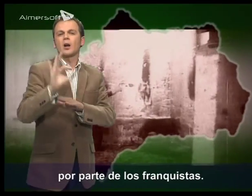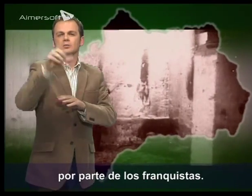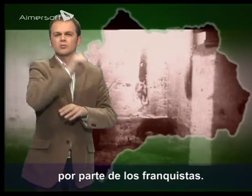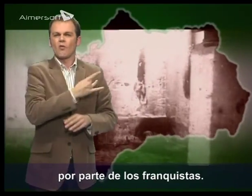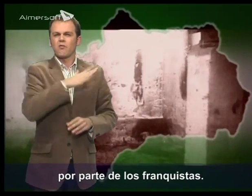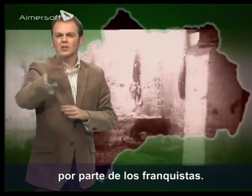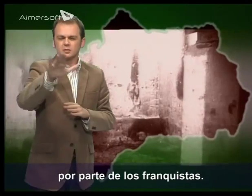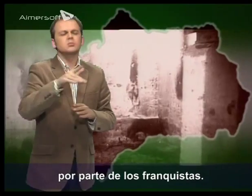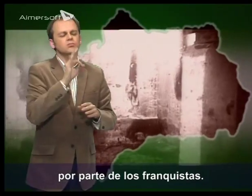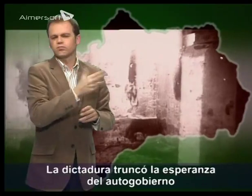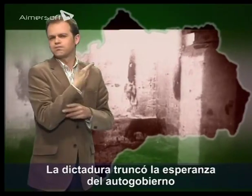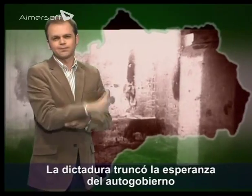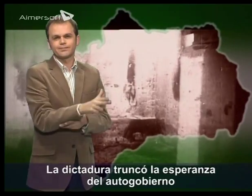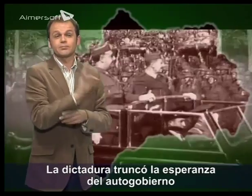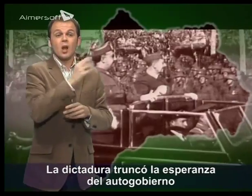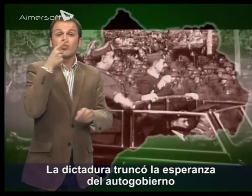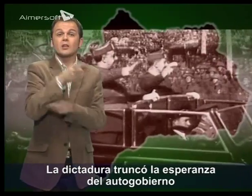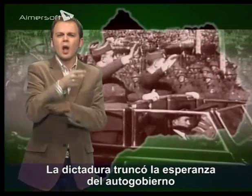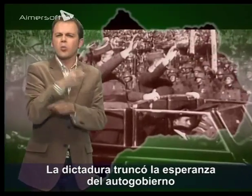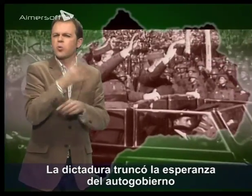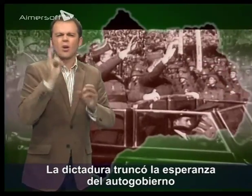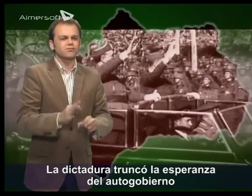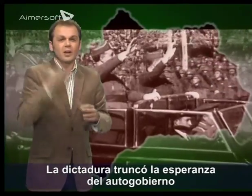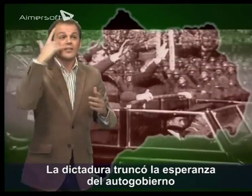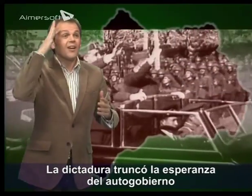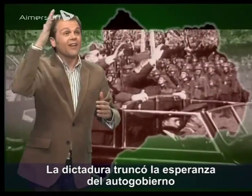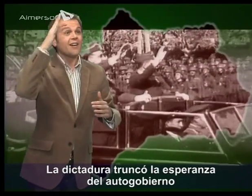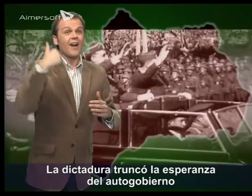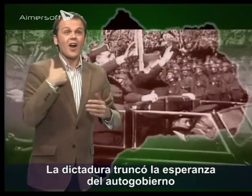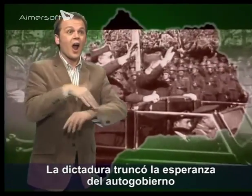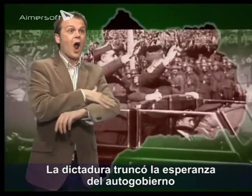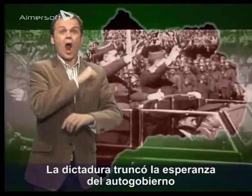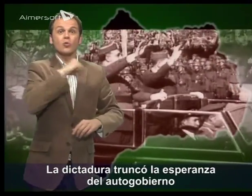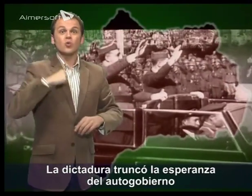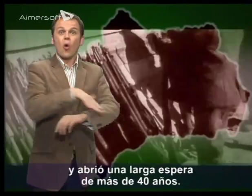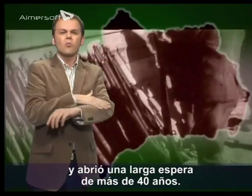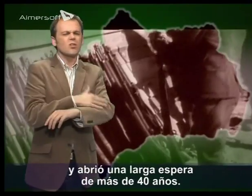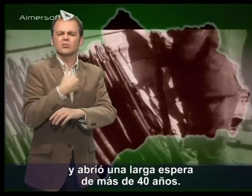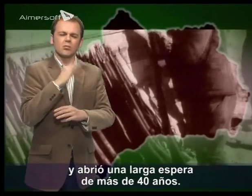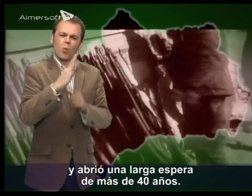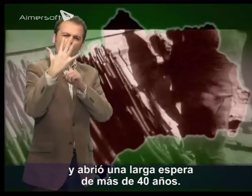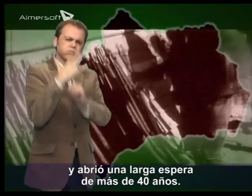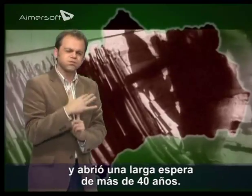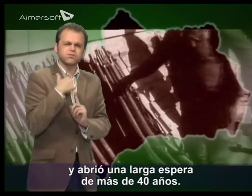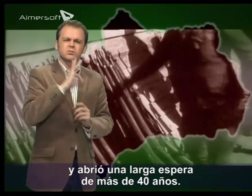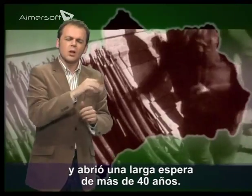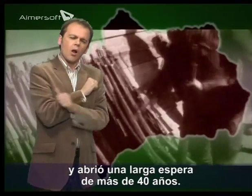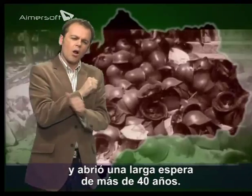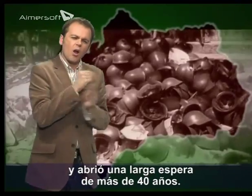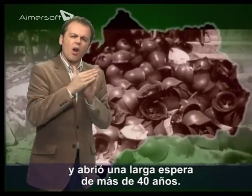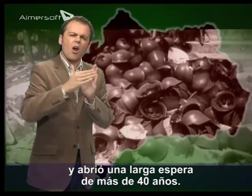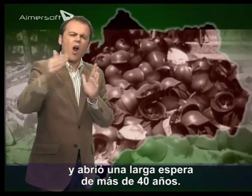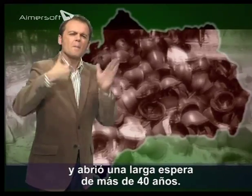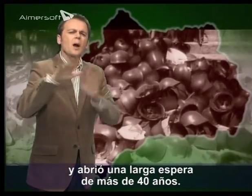parte de los franquistas. La dictadura truncó la esperanza del autogobierno y abrió una larga espera de más